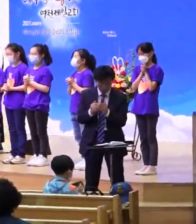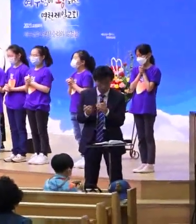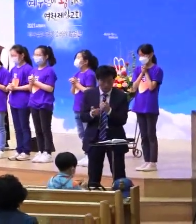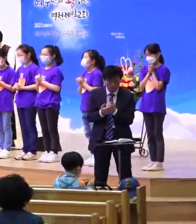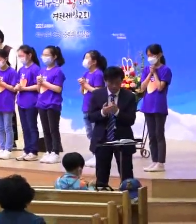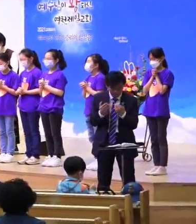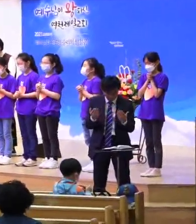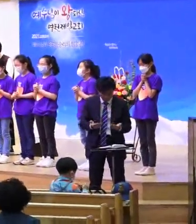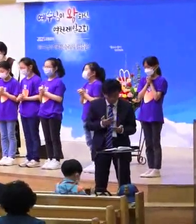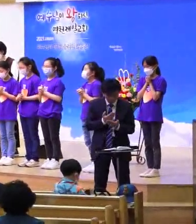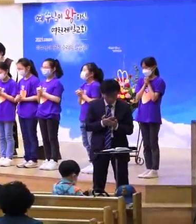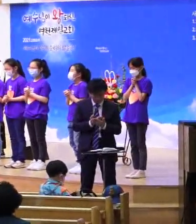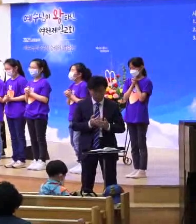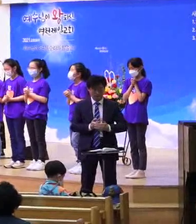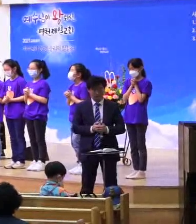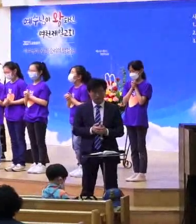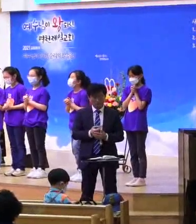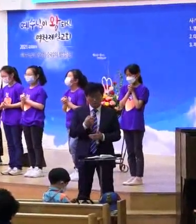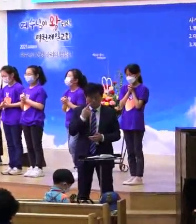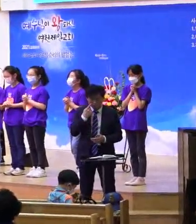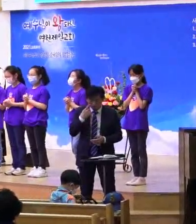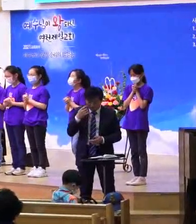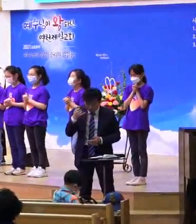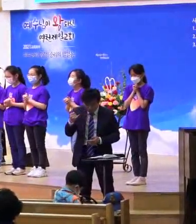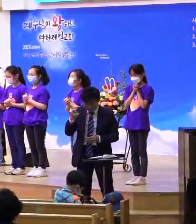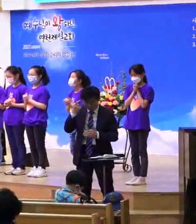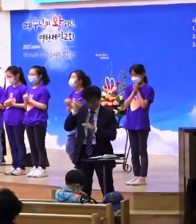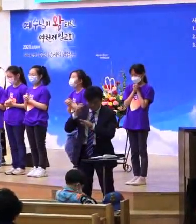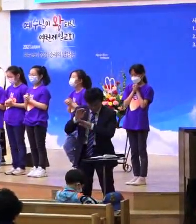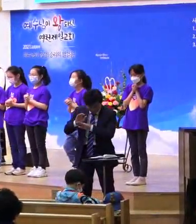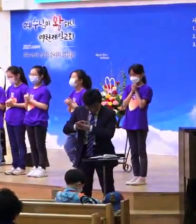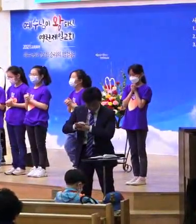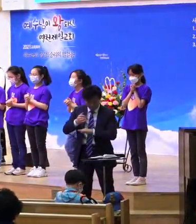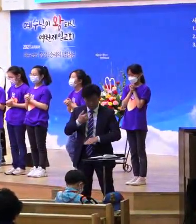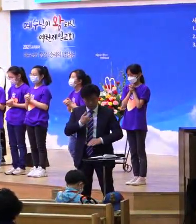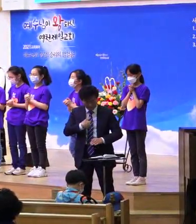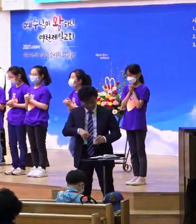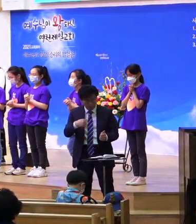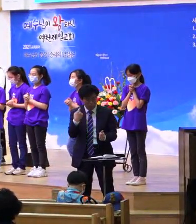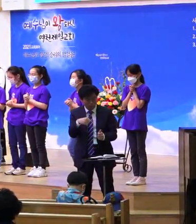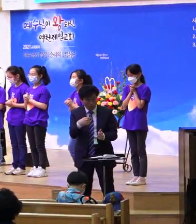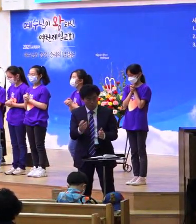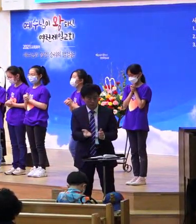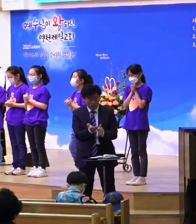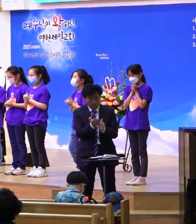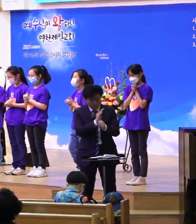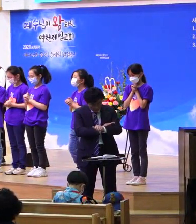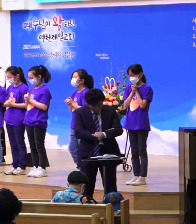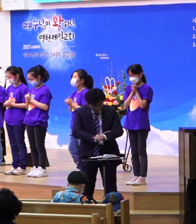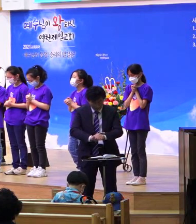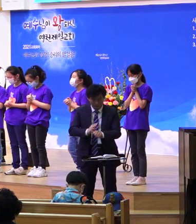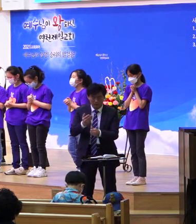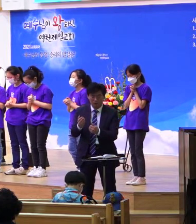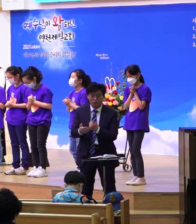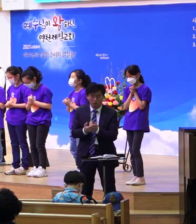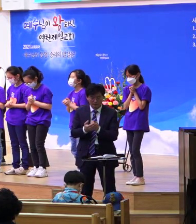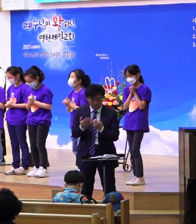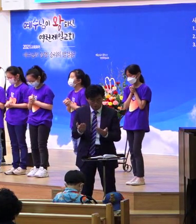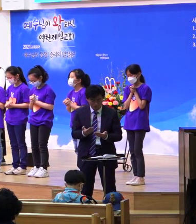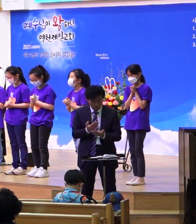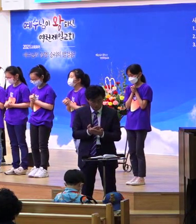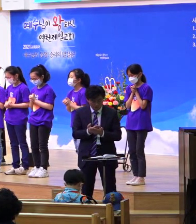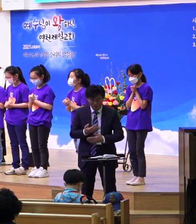부모님들도 자녀가 감사와 존경을 가질 수 있을 지혜로운 부모님들이 될 수 있도록 도와주세요. 또 자녀들 양육할